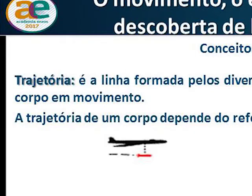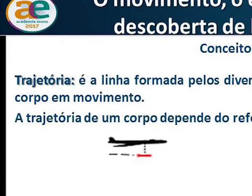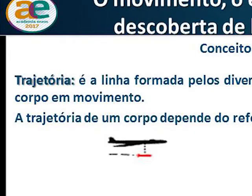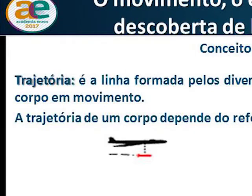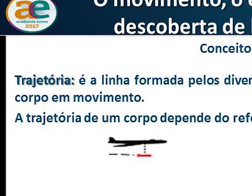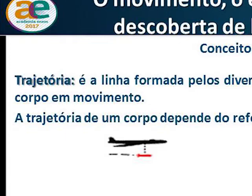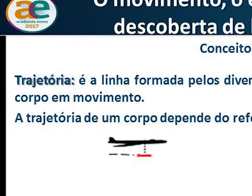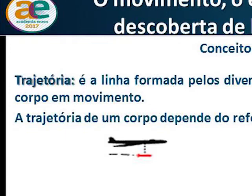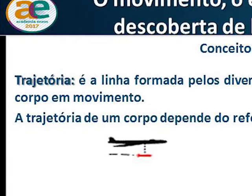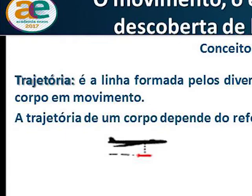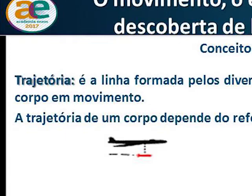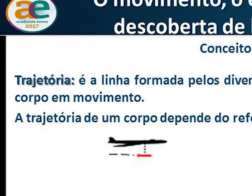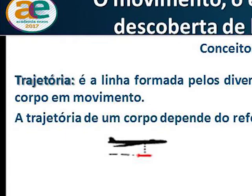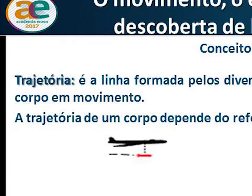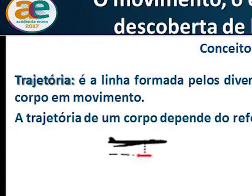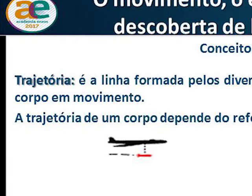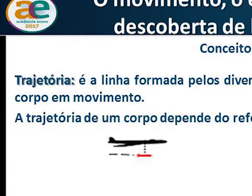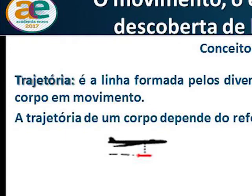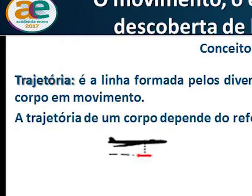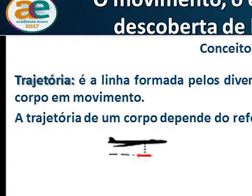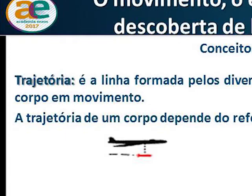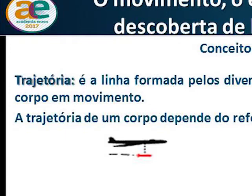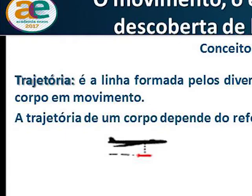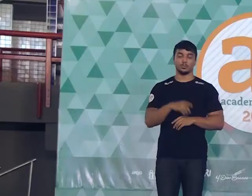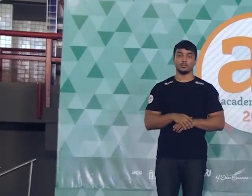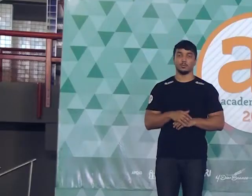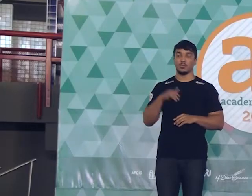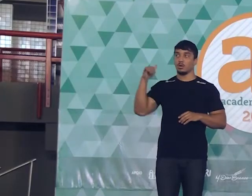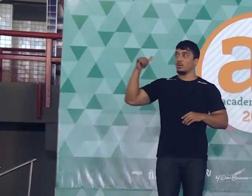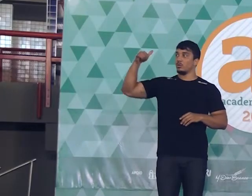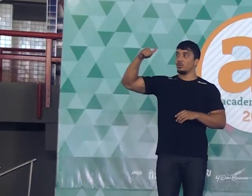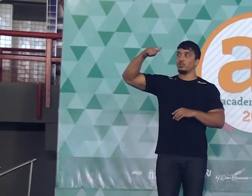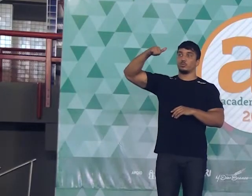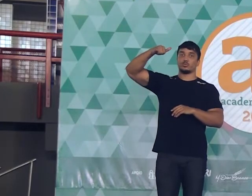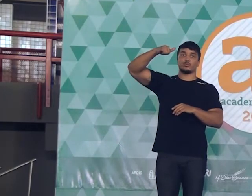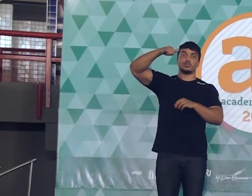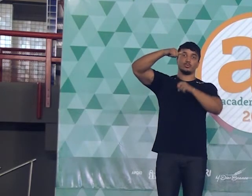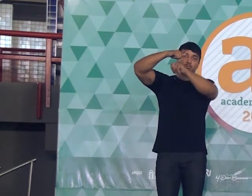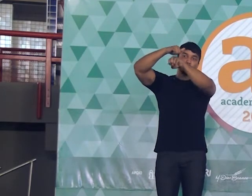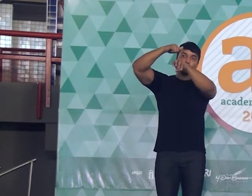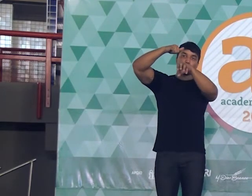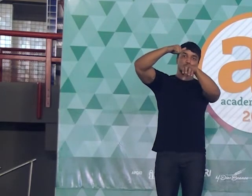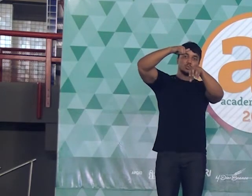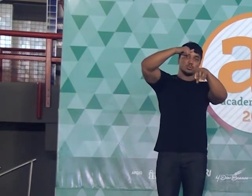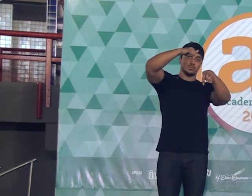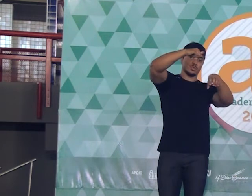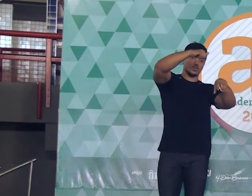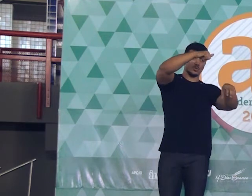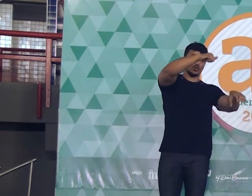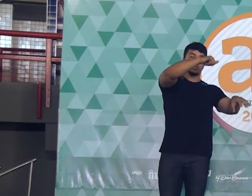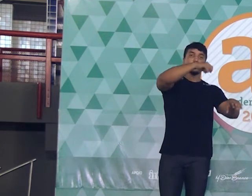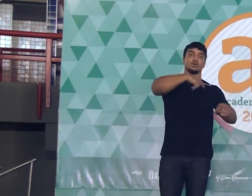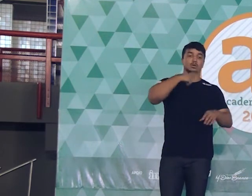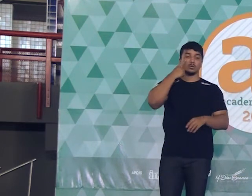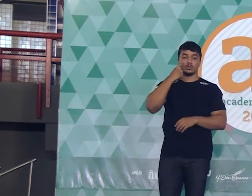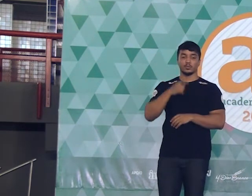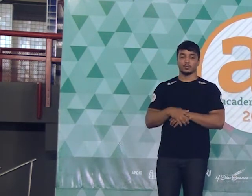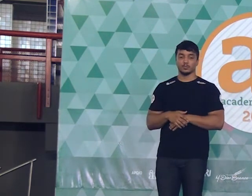referencial. Olha nessa animação. Imagina um avião jogando um determinado objeto e alguém no chão